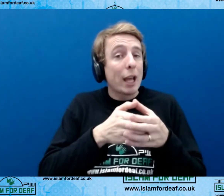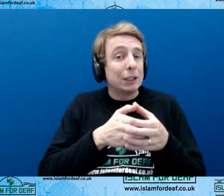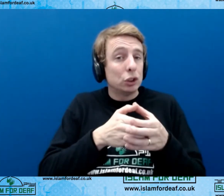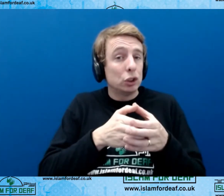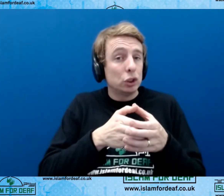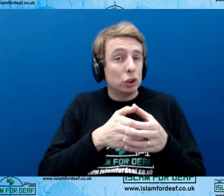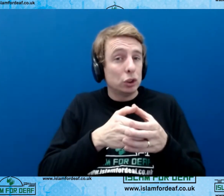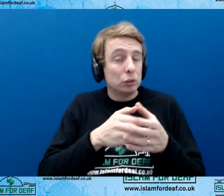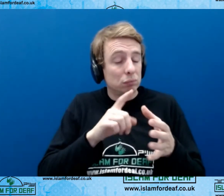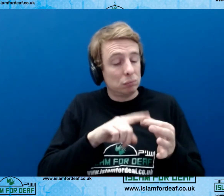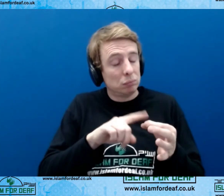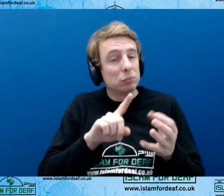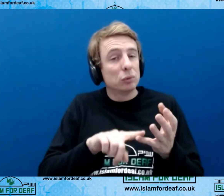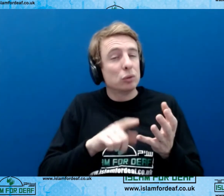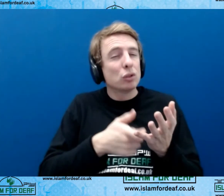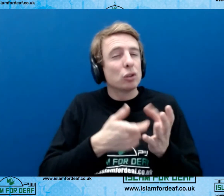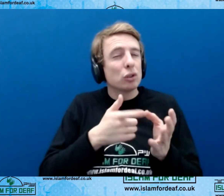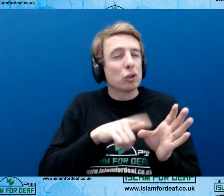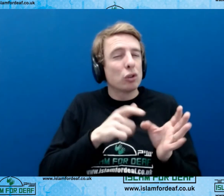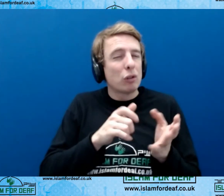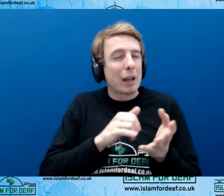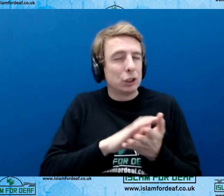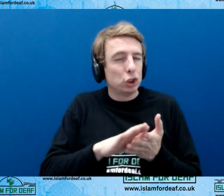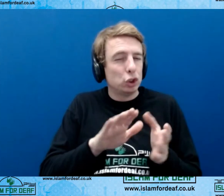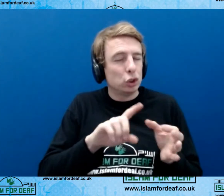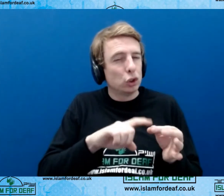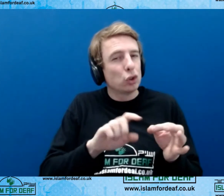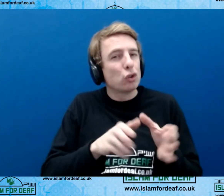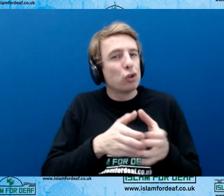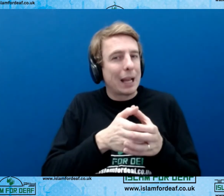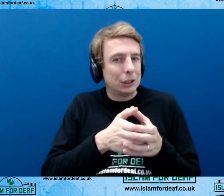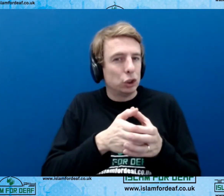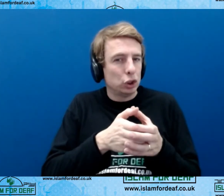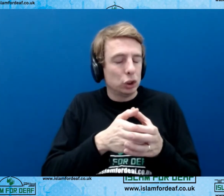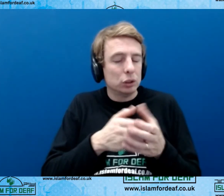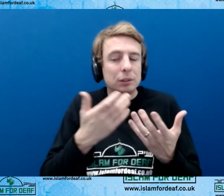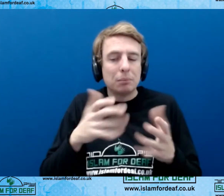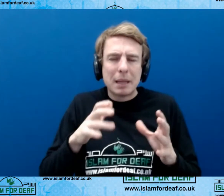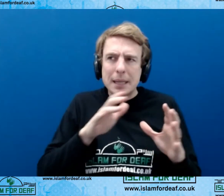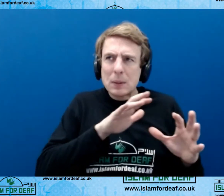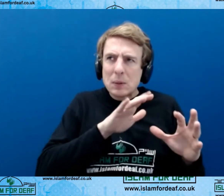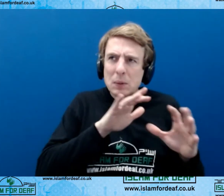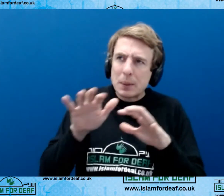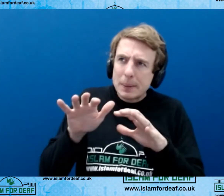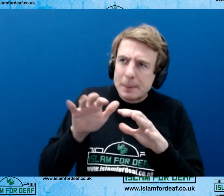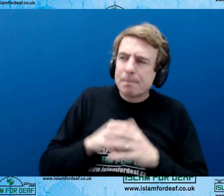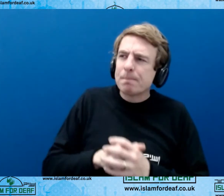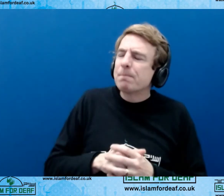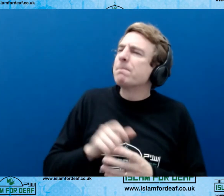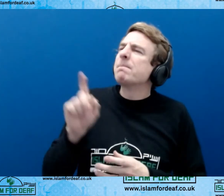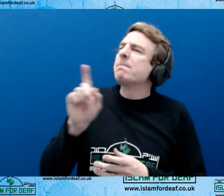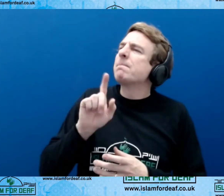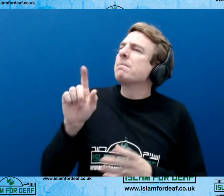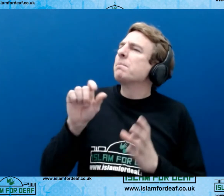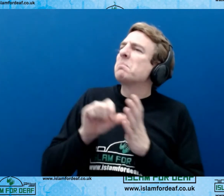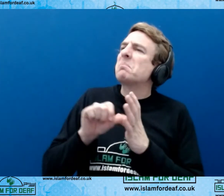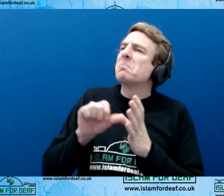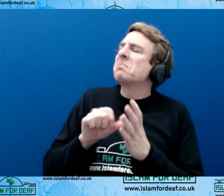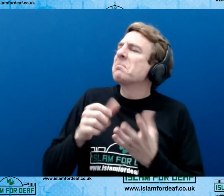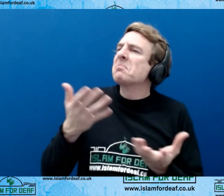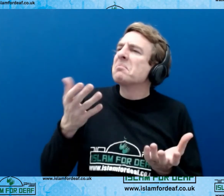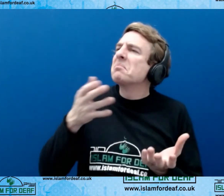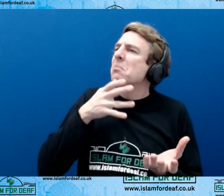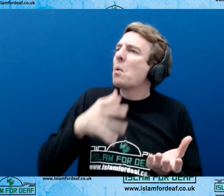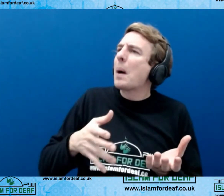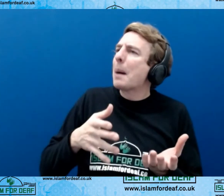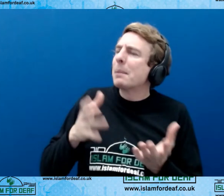قالوا له ما لك يا محمد صلى الله عليه وسلم. And they said, what's wrong with you? What's up, O Muhammad? Peace and blessings